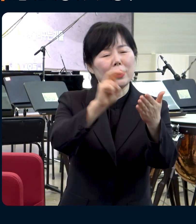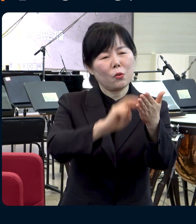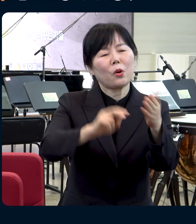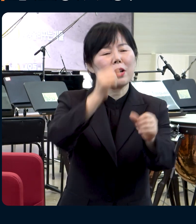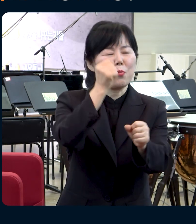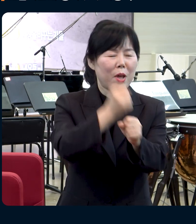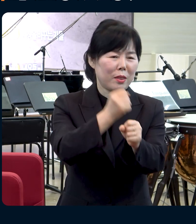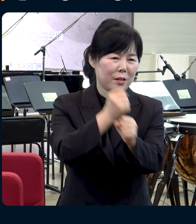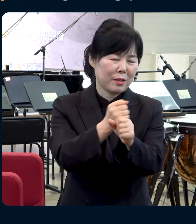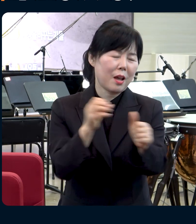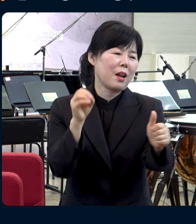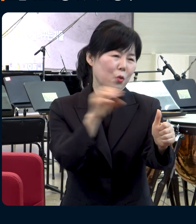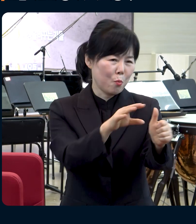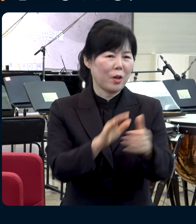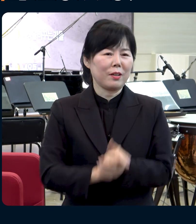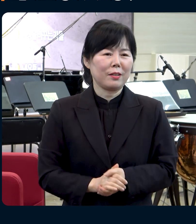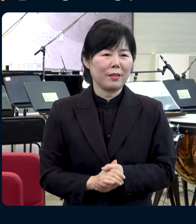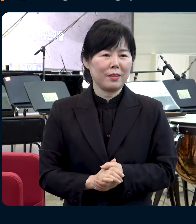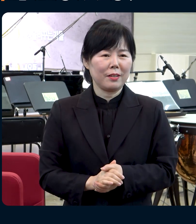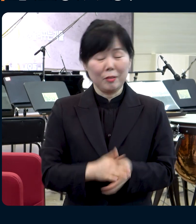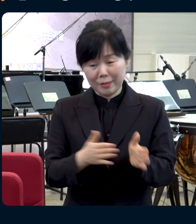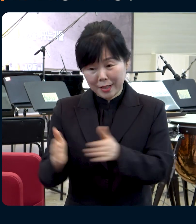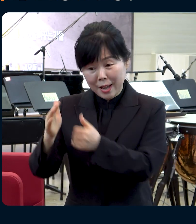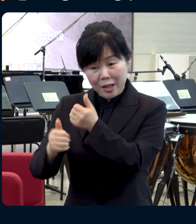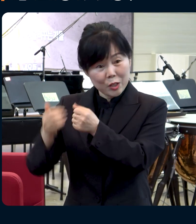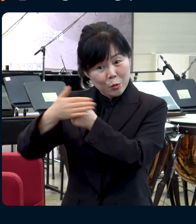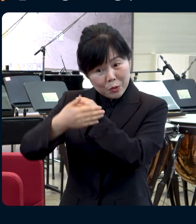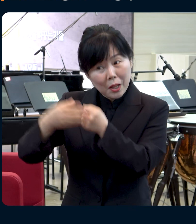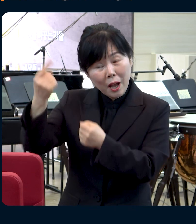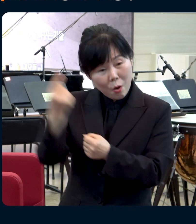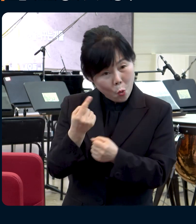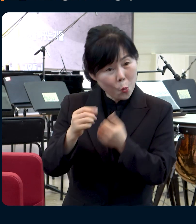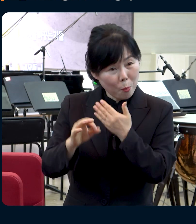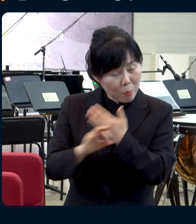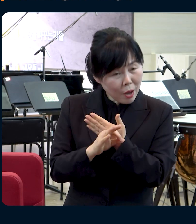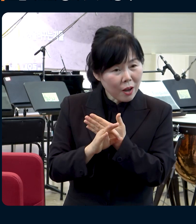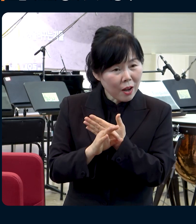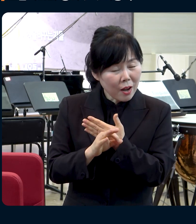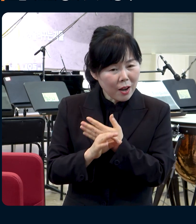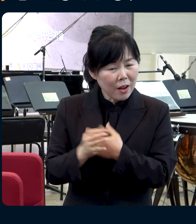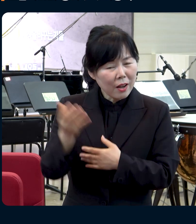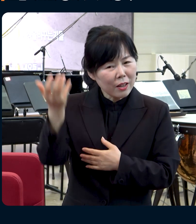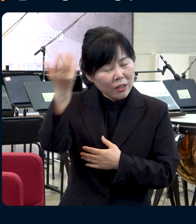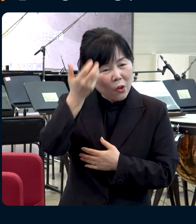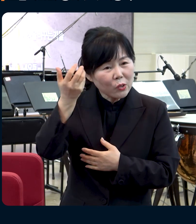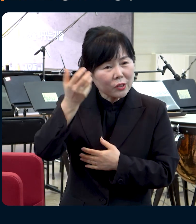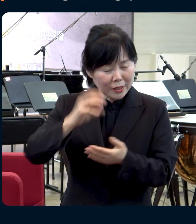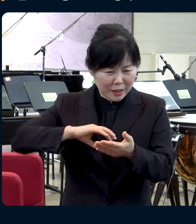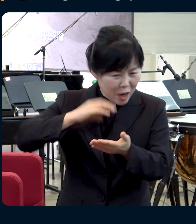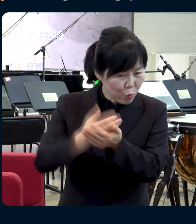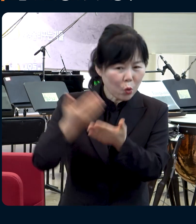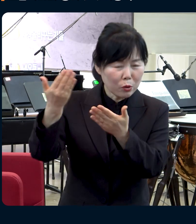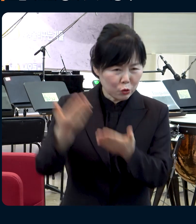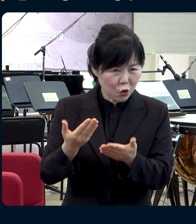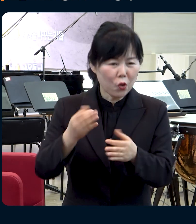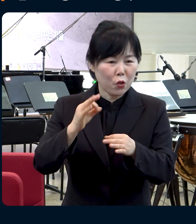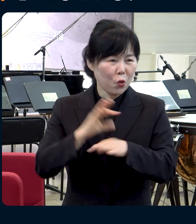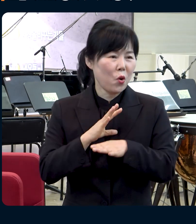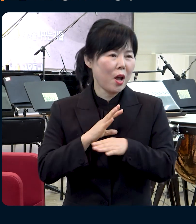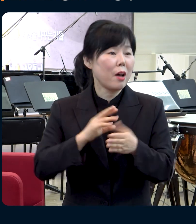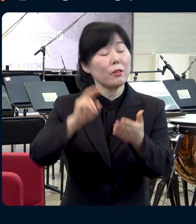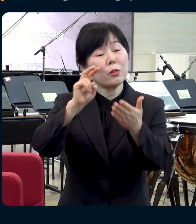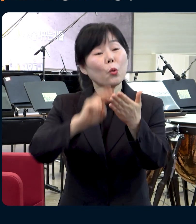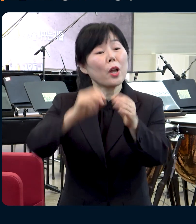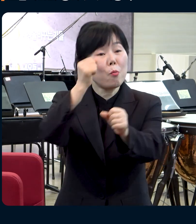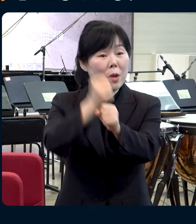것입니다. 여러분, 하나님의 은혜가 임하면요, 음악가에게 영감을 주어서 놀라운 아름다운 곡을 만들